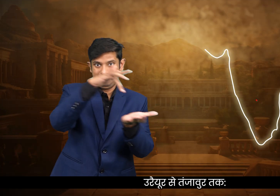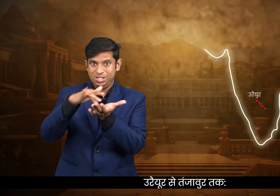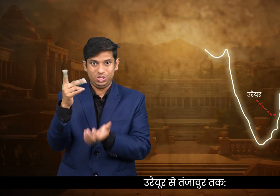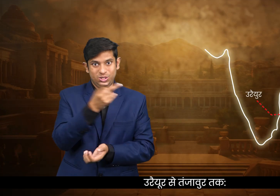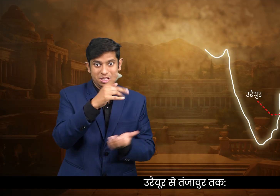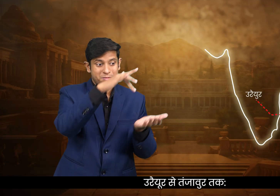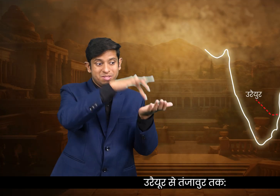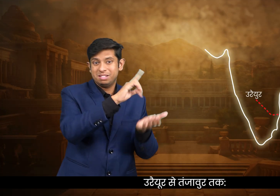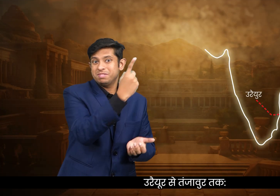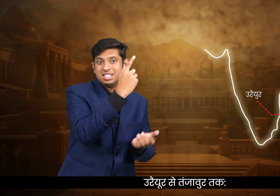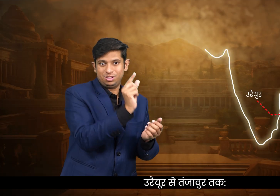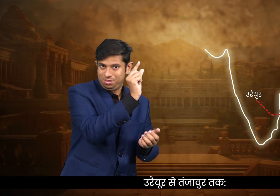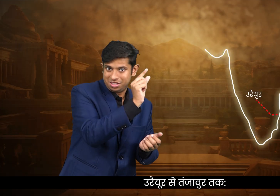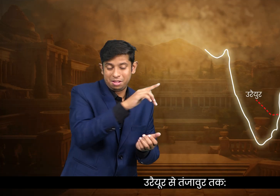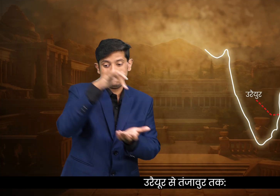उरैयूर से तंजावुर तक।